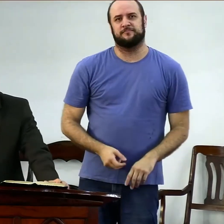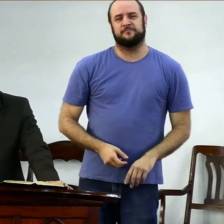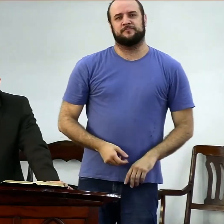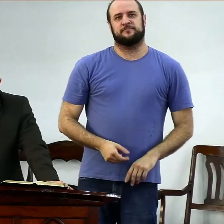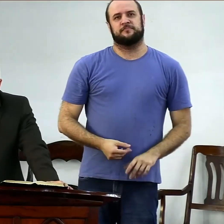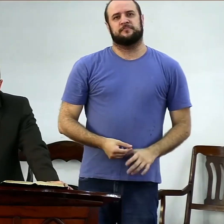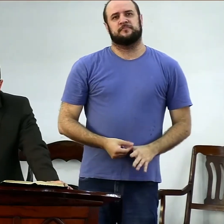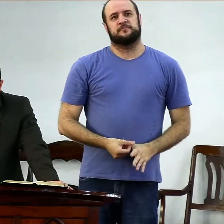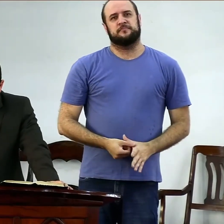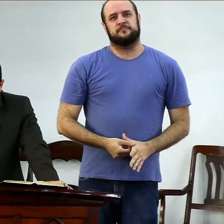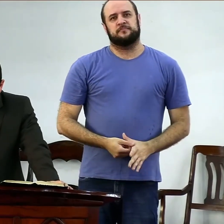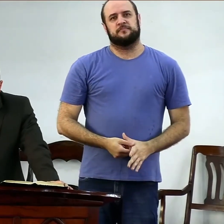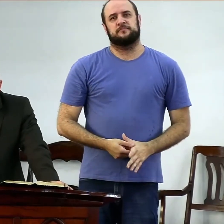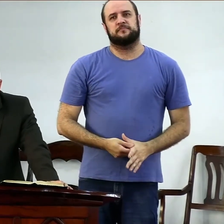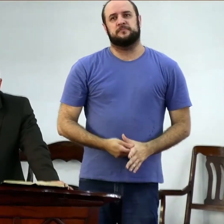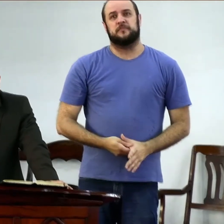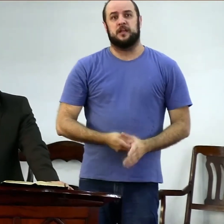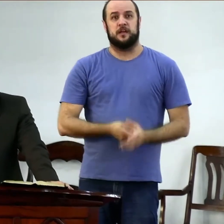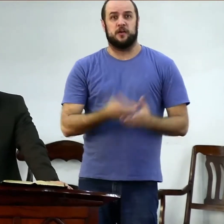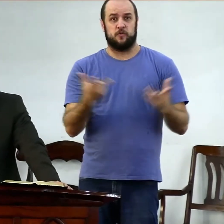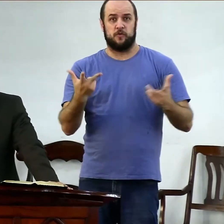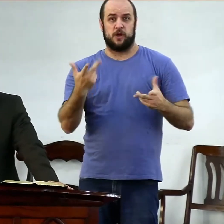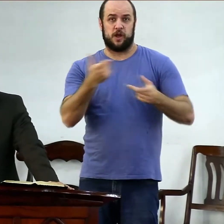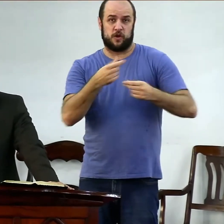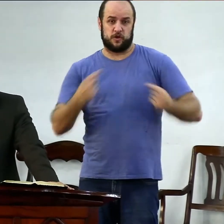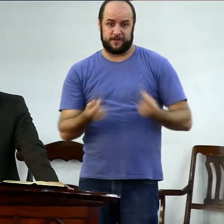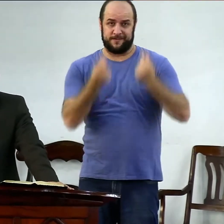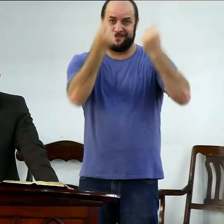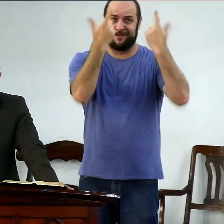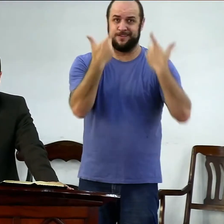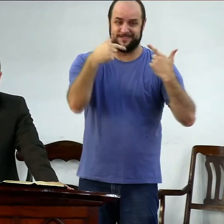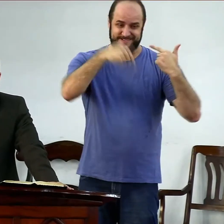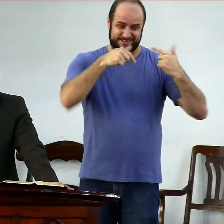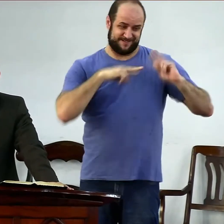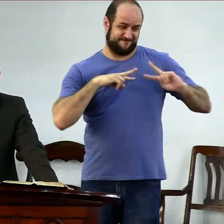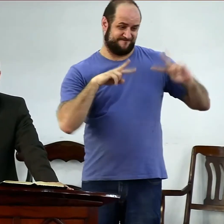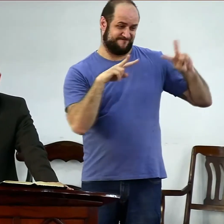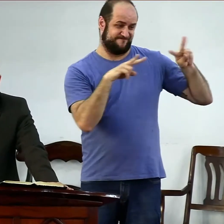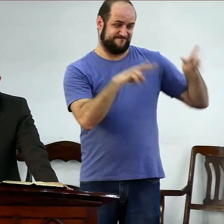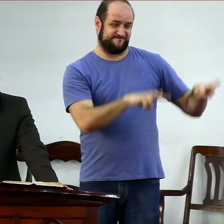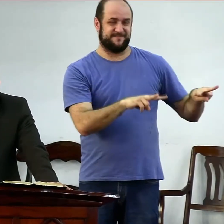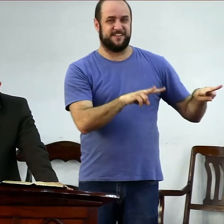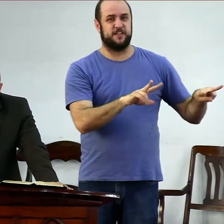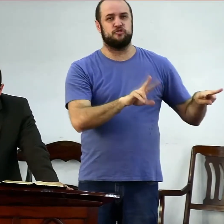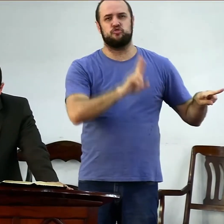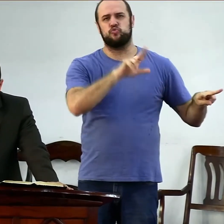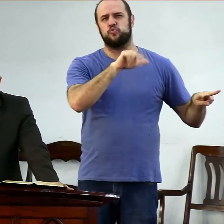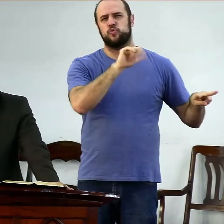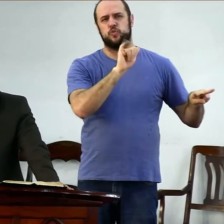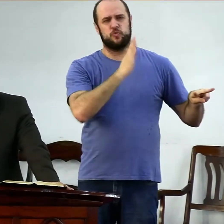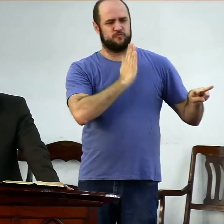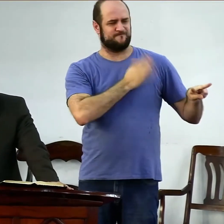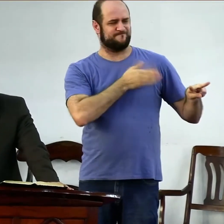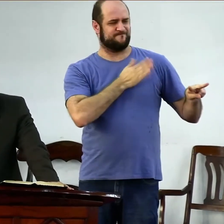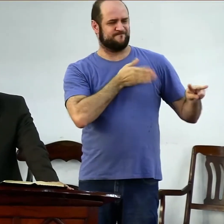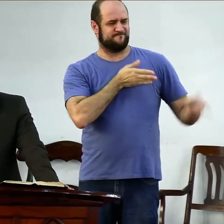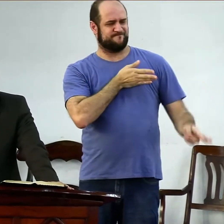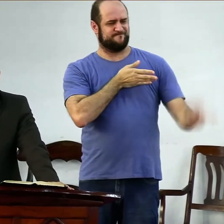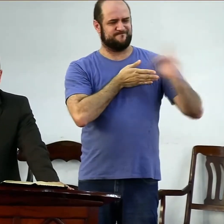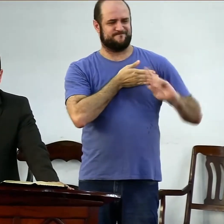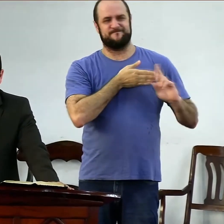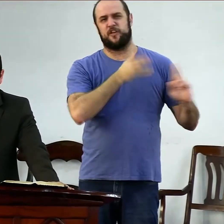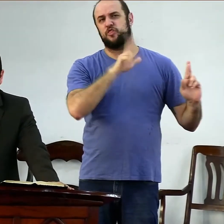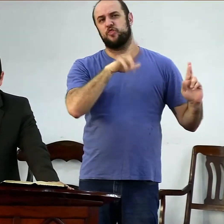da terra. E os tesouros terrenos, queridos, não vão satisfazer o coração. Pelo